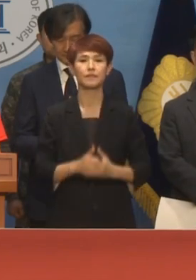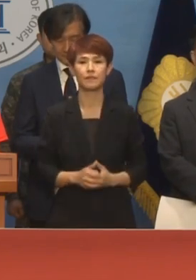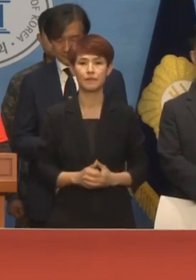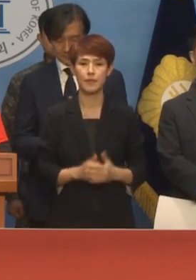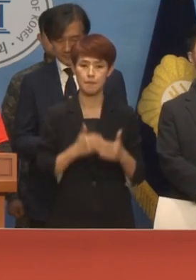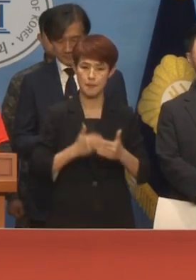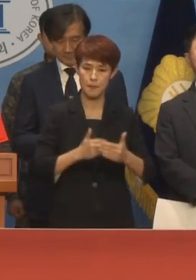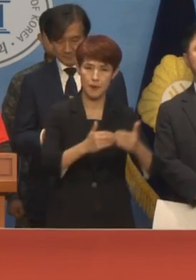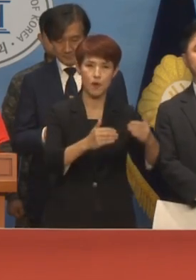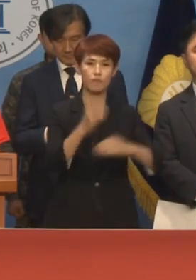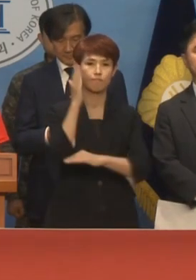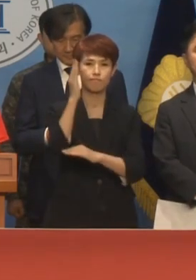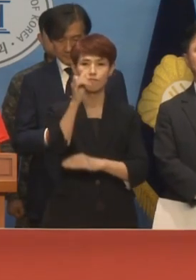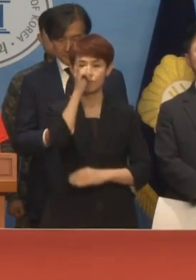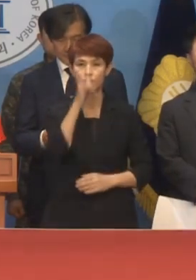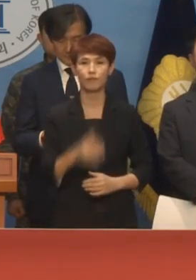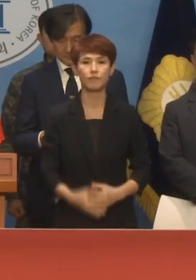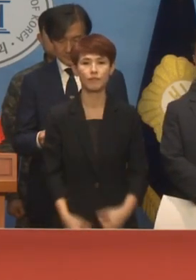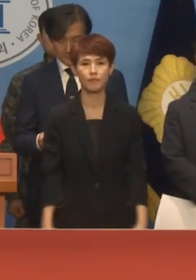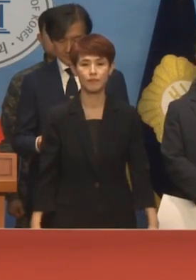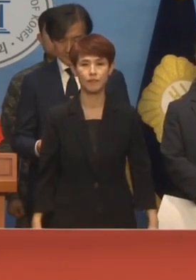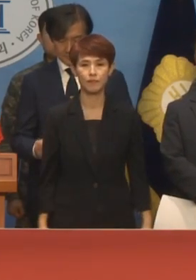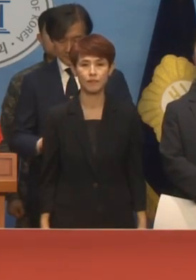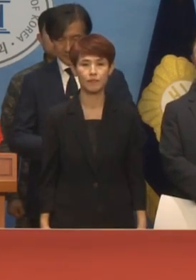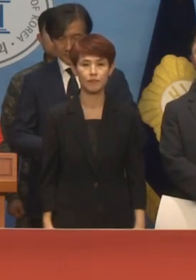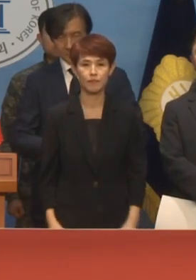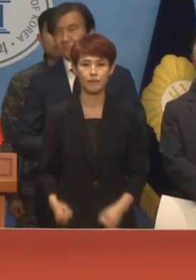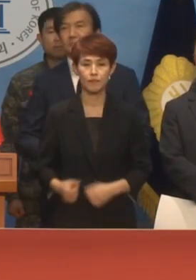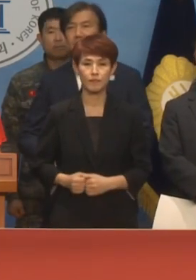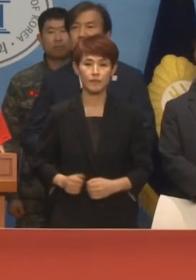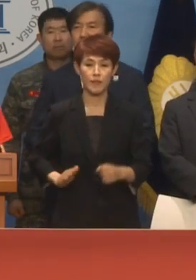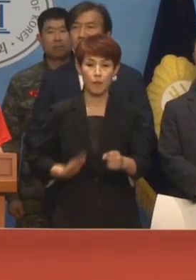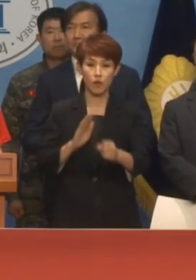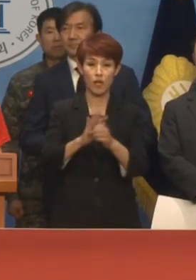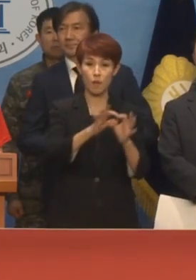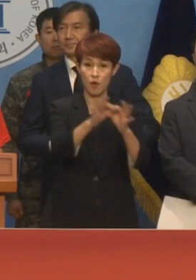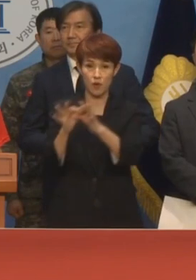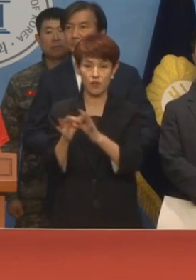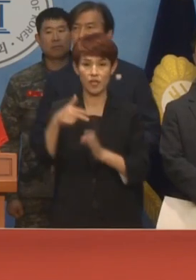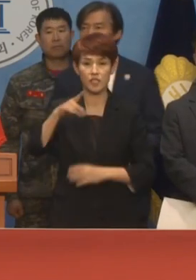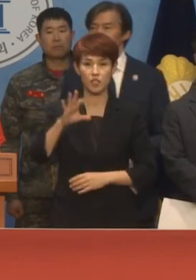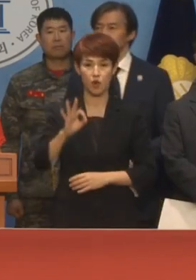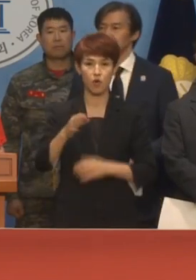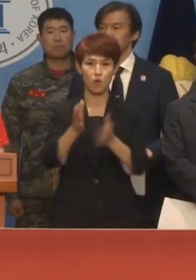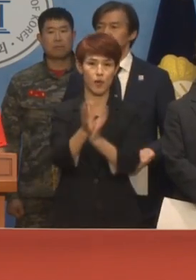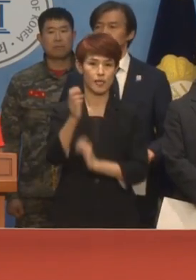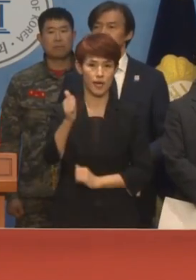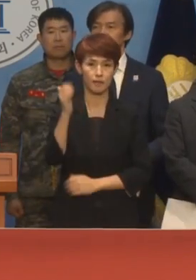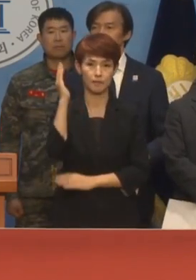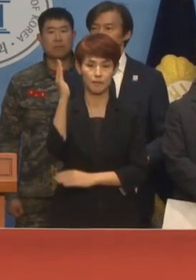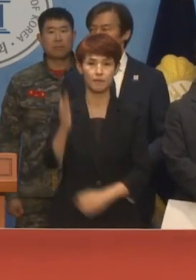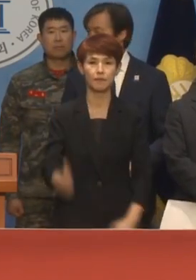순서로 순차적으로 발언해 주시겠습니다. 먼저 해병대 예비역연대 정원철 회장님 발언하시겠습니다.